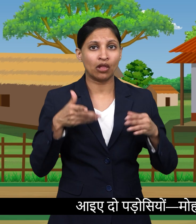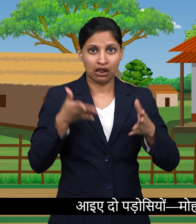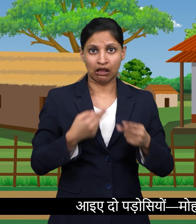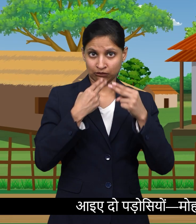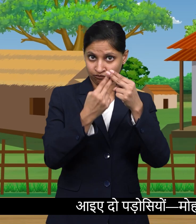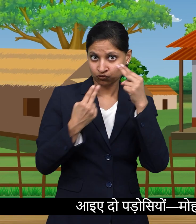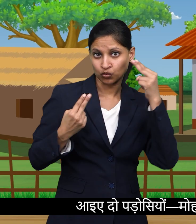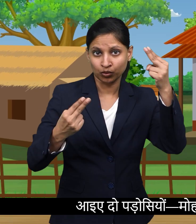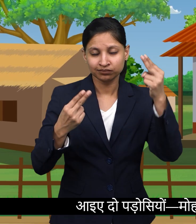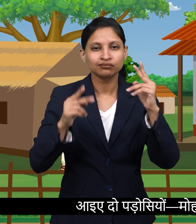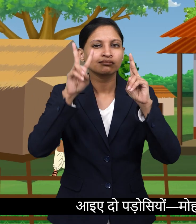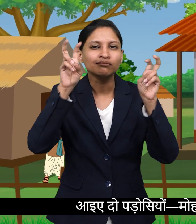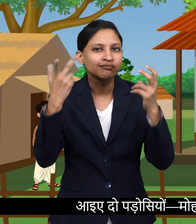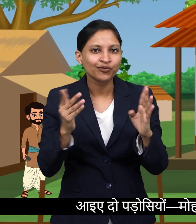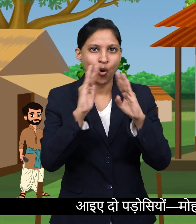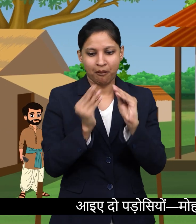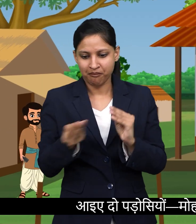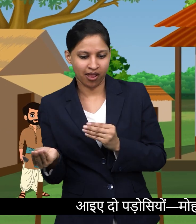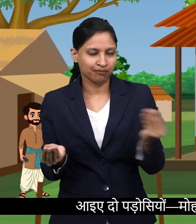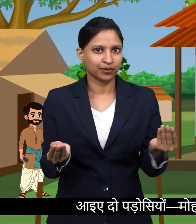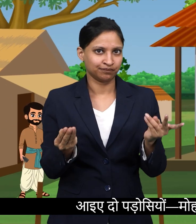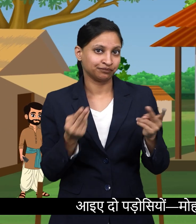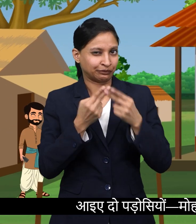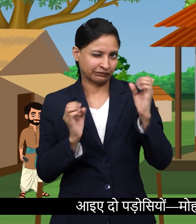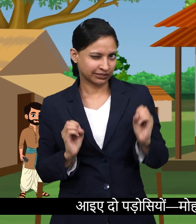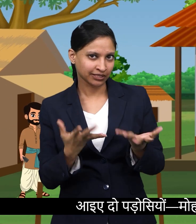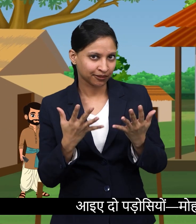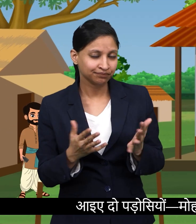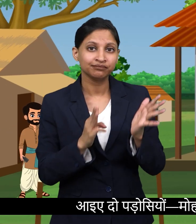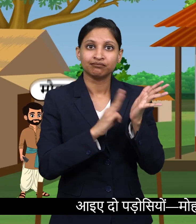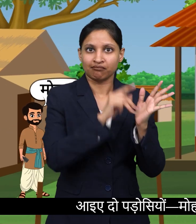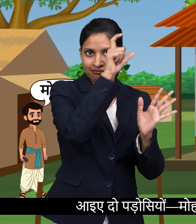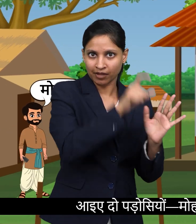आइए दो पड़ोसियों मोहन और किरण की कहानी शुरू करते हैं।